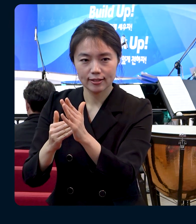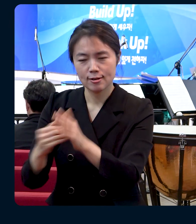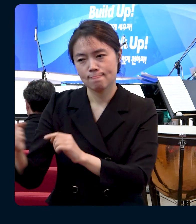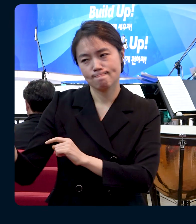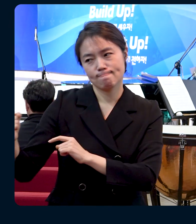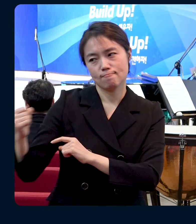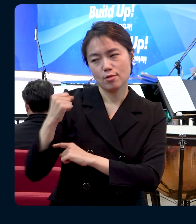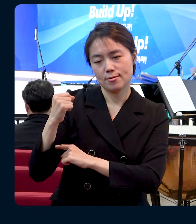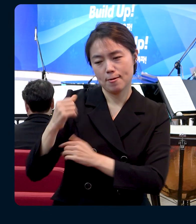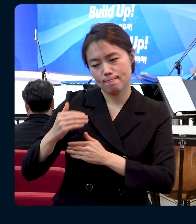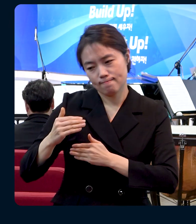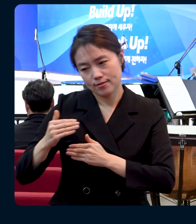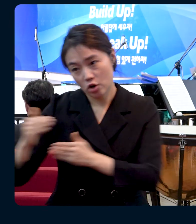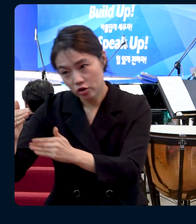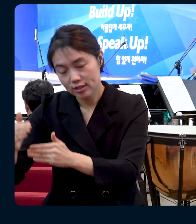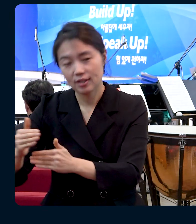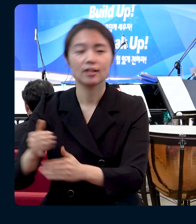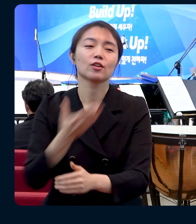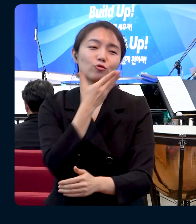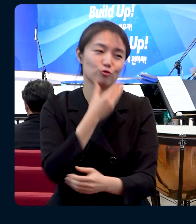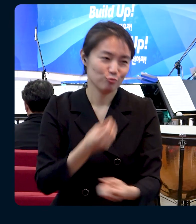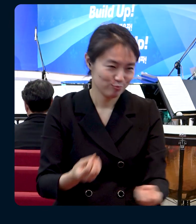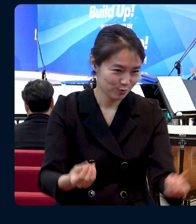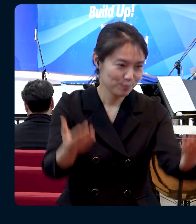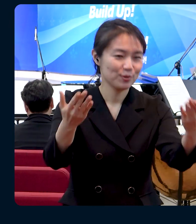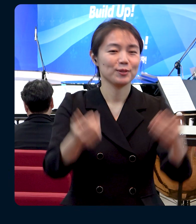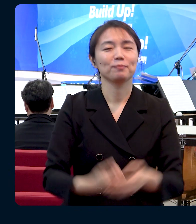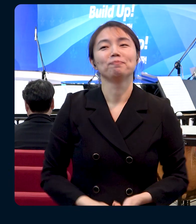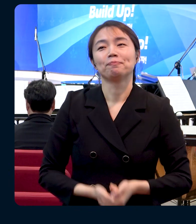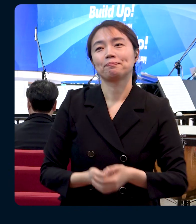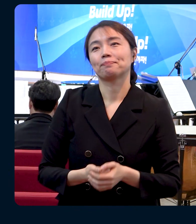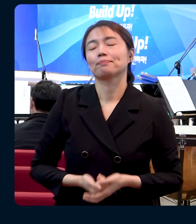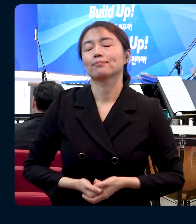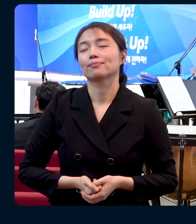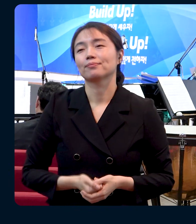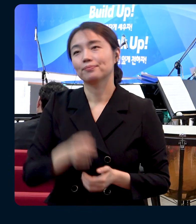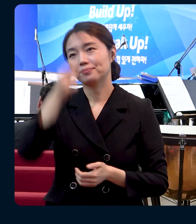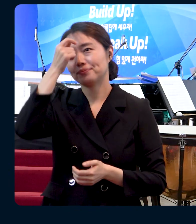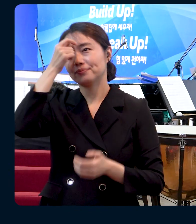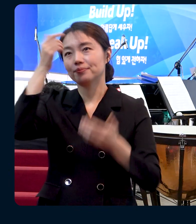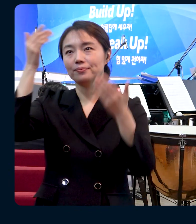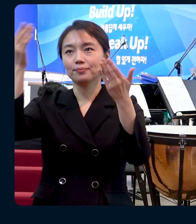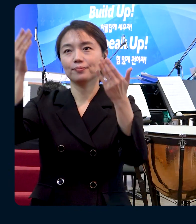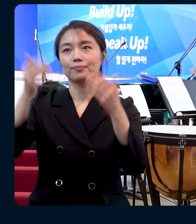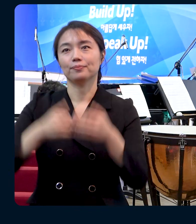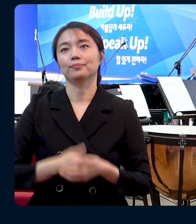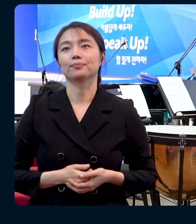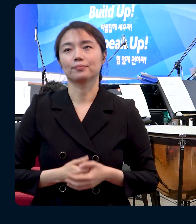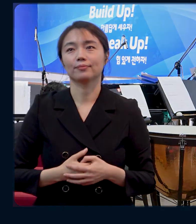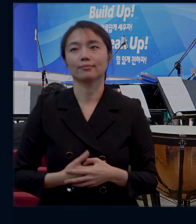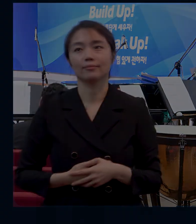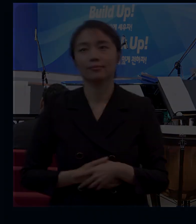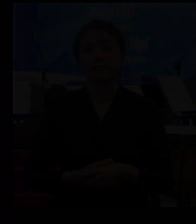이루어지는 순간까지 힘있게 나갈 수 있기를 주님으로 축원합니다. 기도하겠습니다.